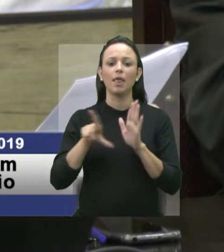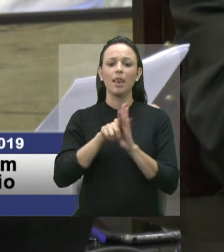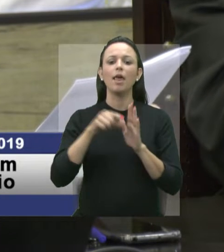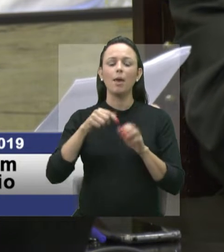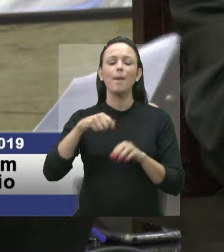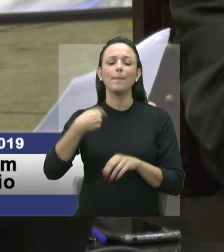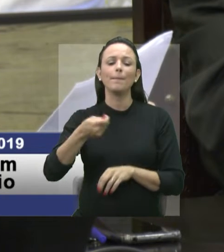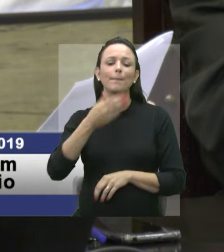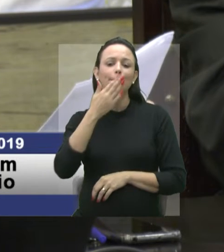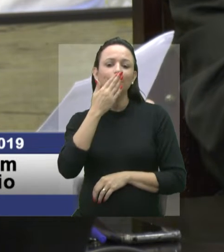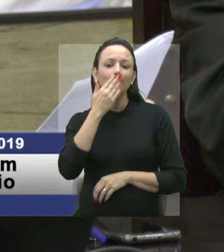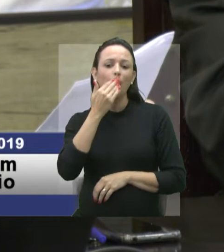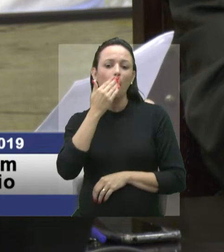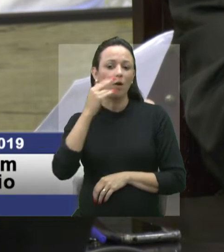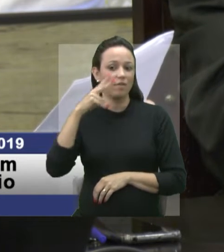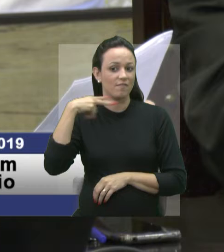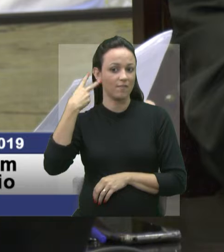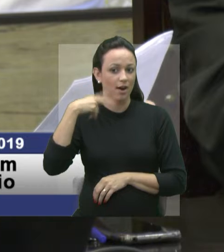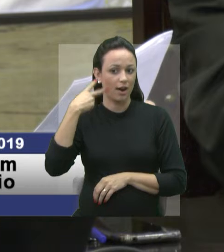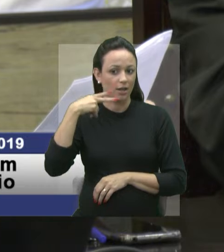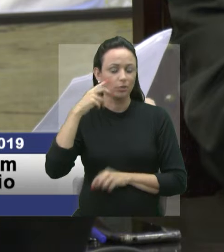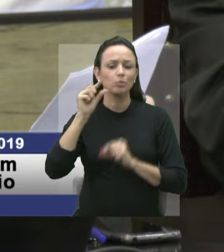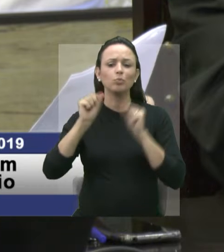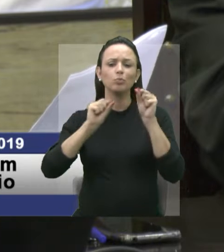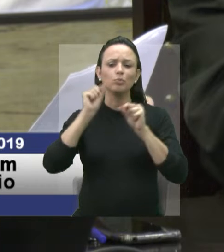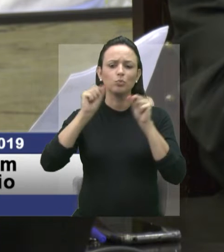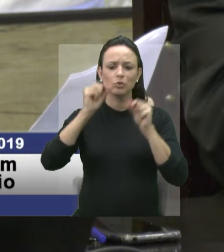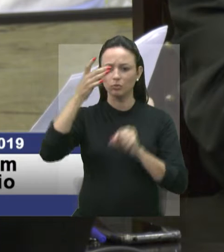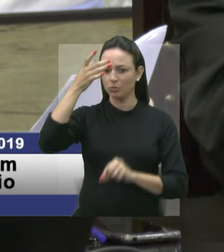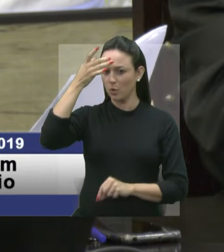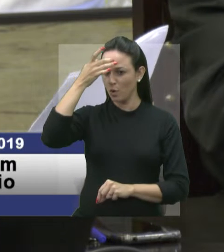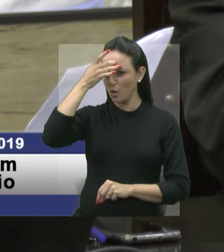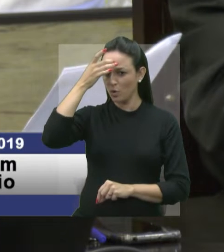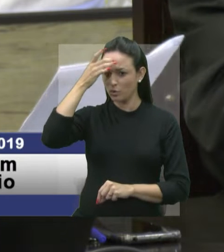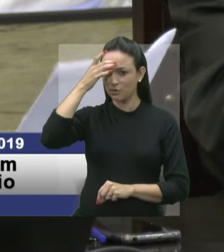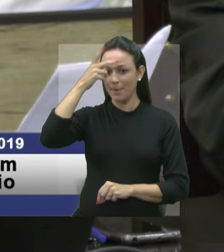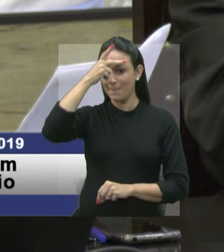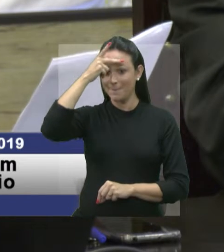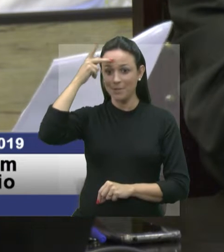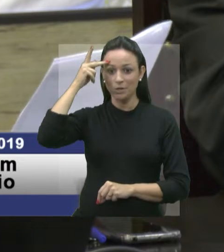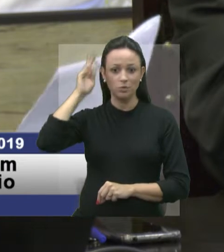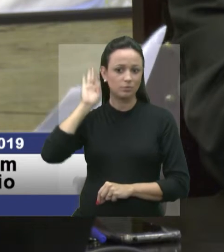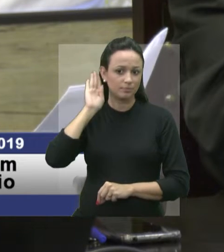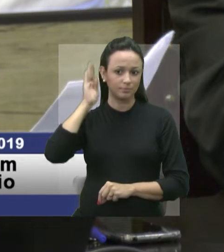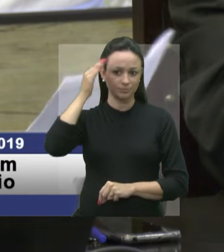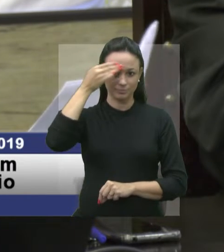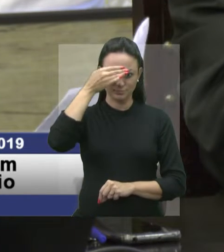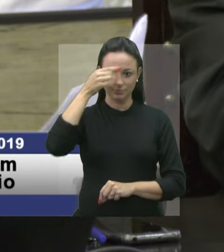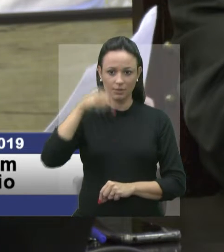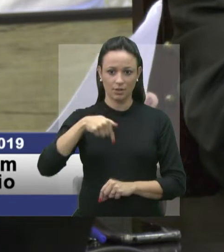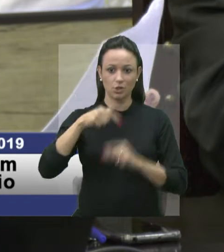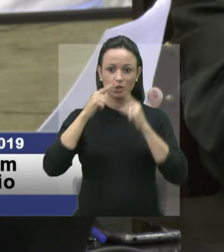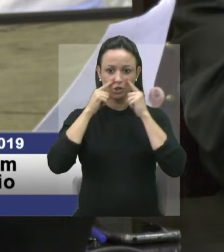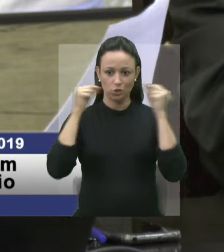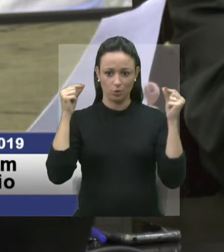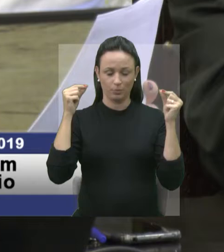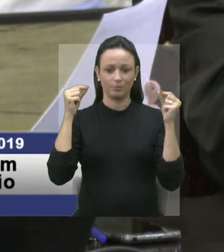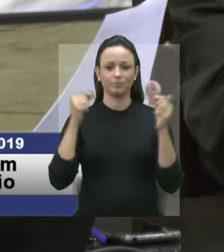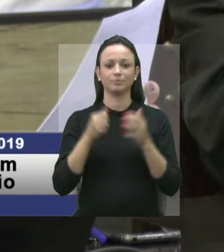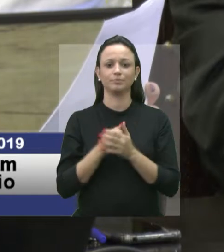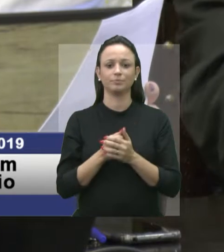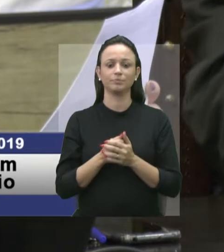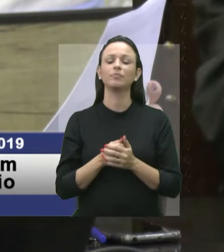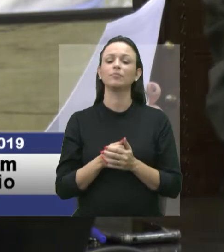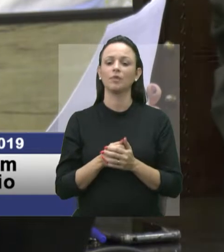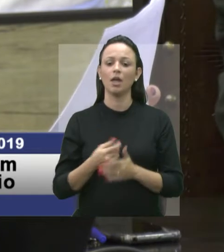José Carlos Borgo, que institui o dia da conscientização sobre a pessoa com surdo-cegueira no município de Jaú. Registro a presença